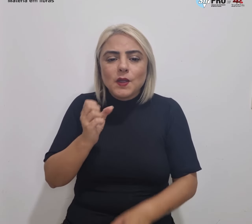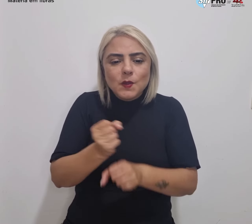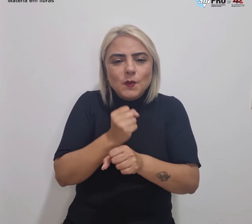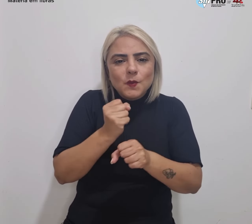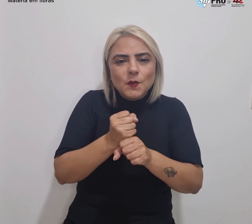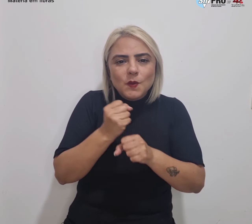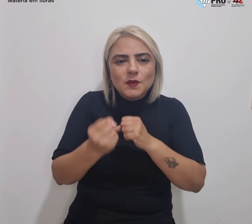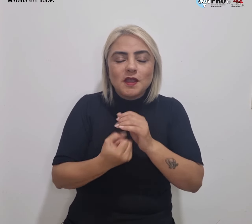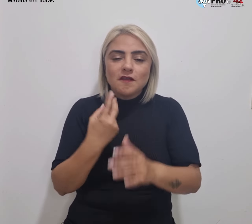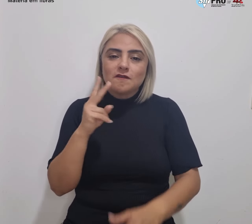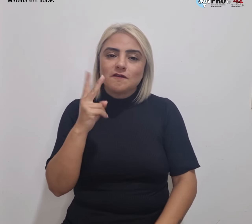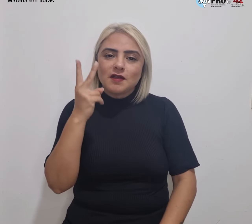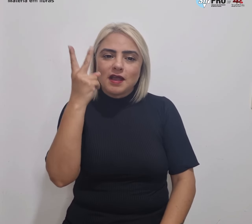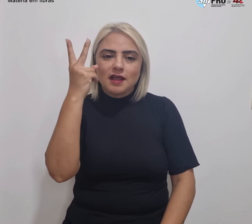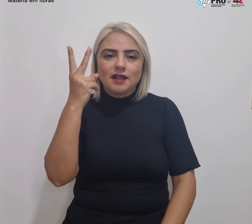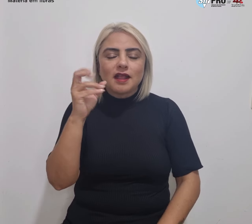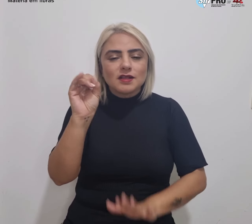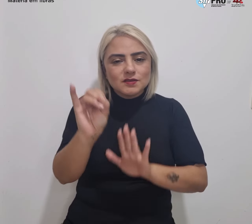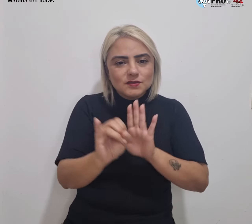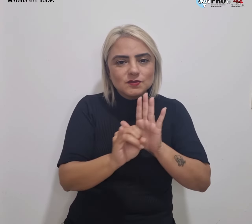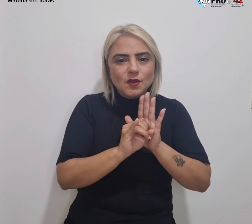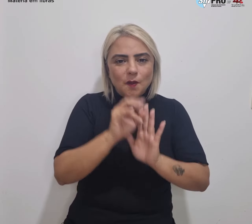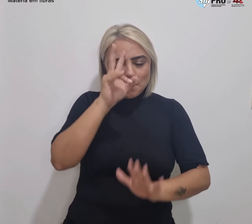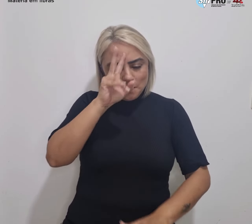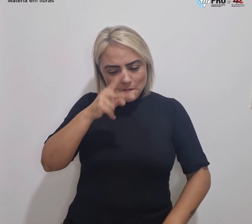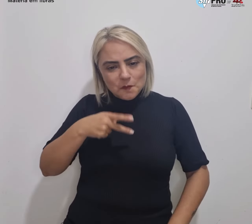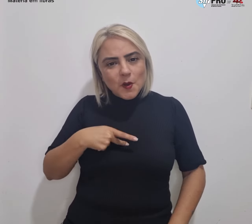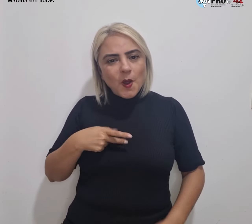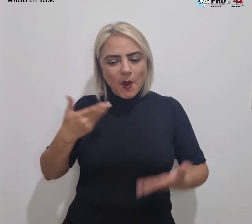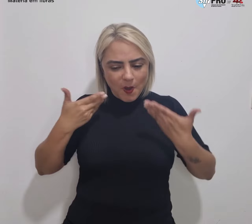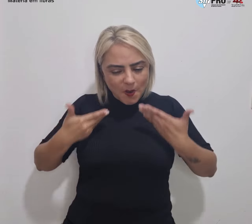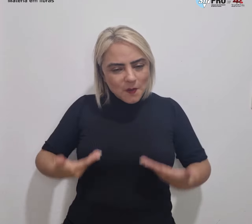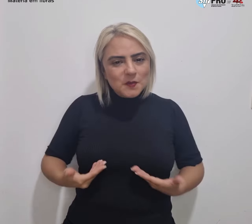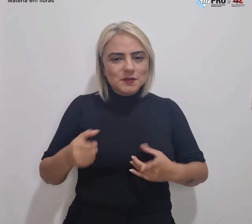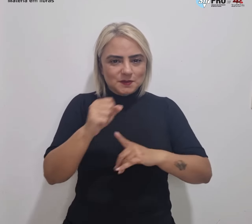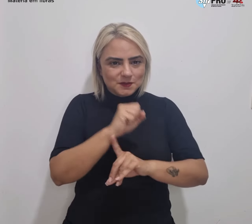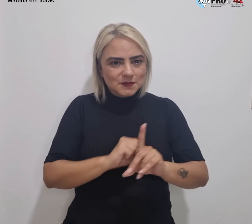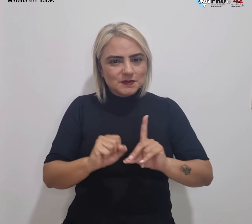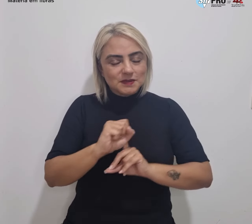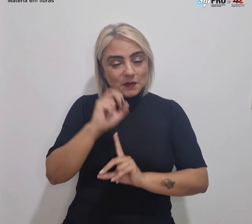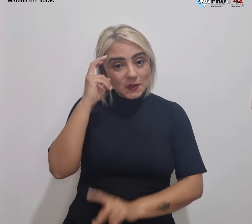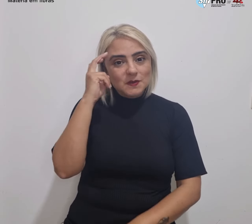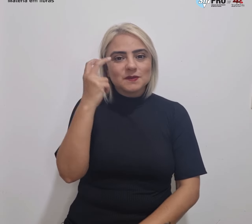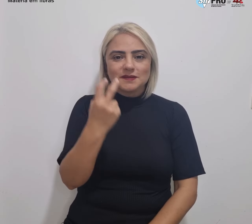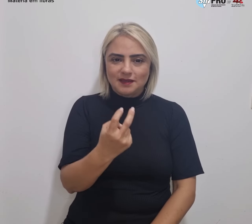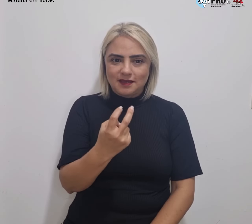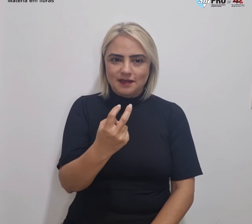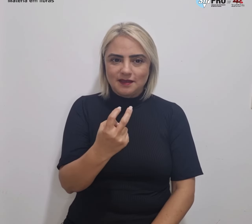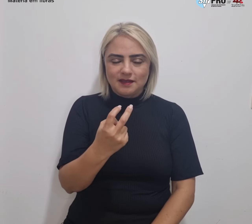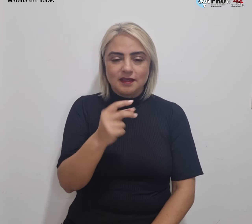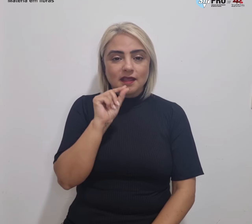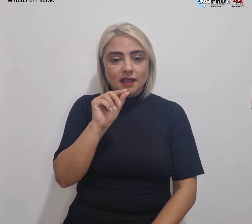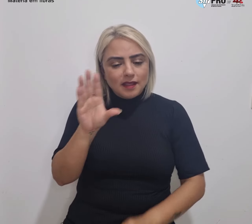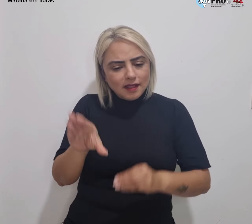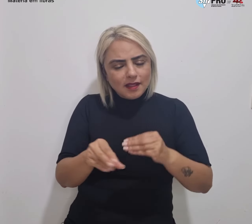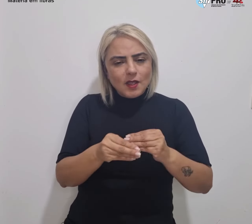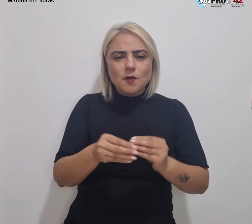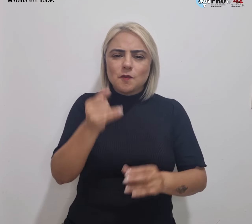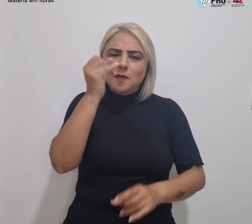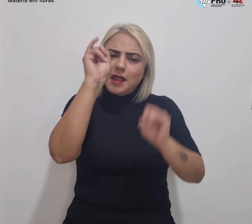e valorizem sua identidade pessoal social e cultural constituindo uma imagem positiva